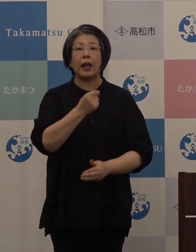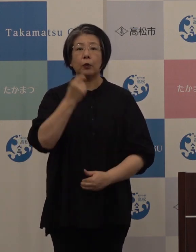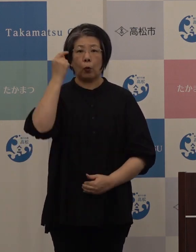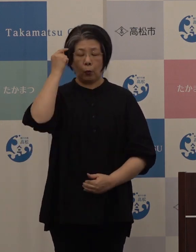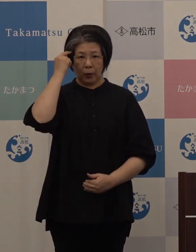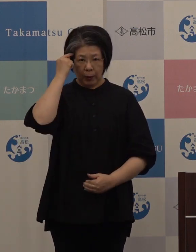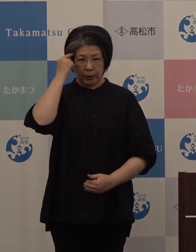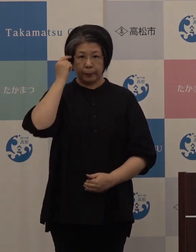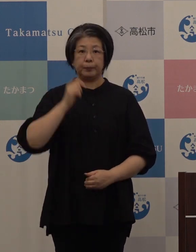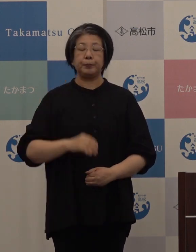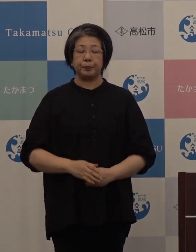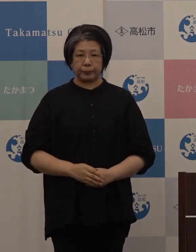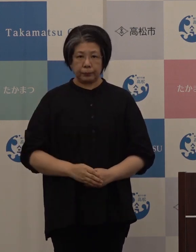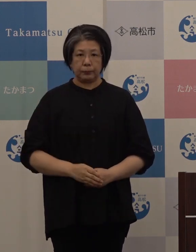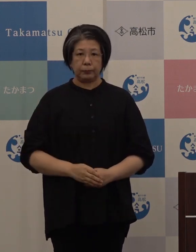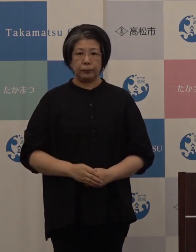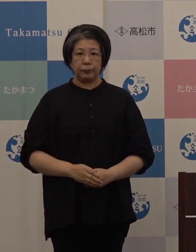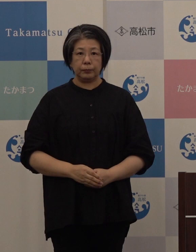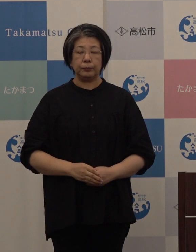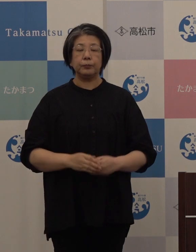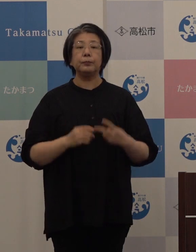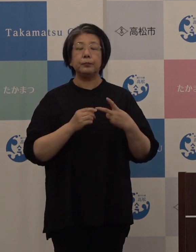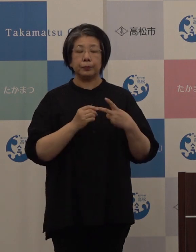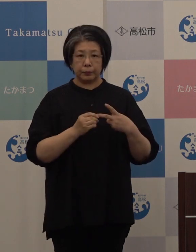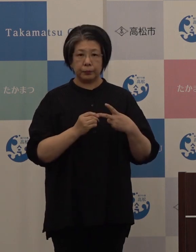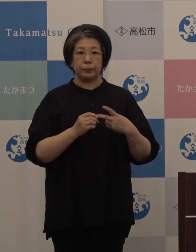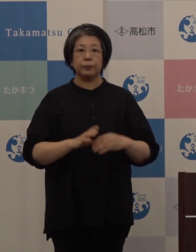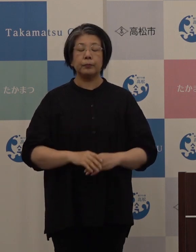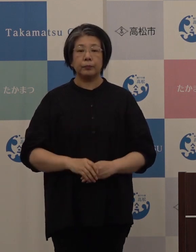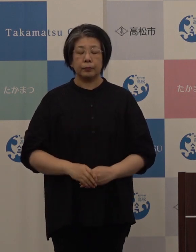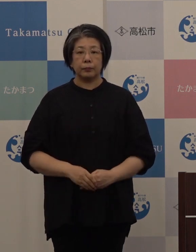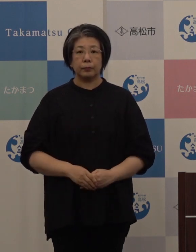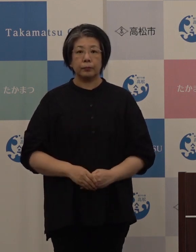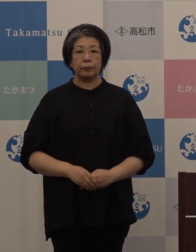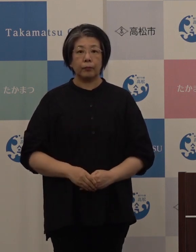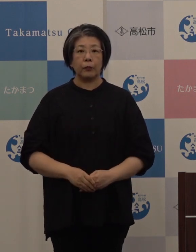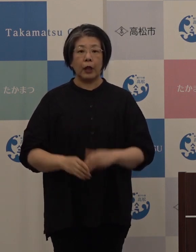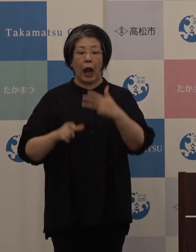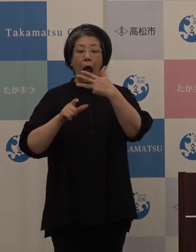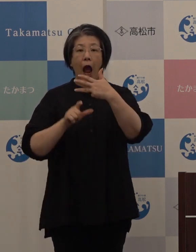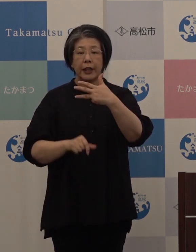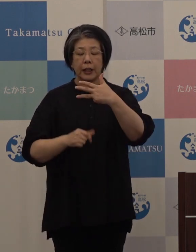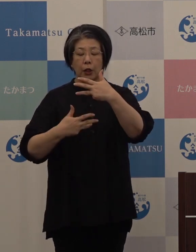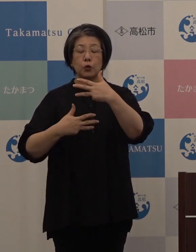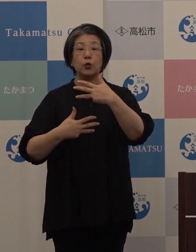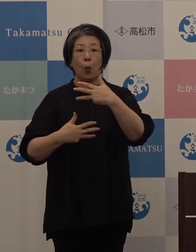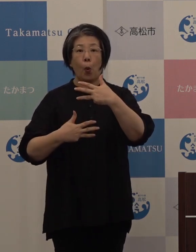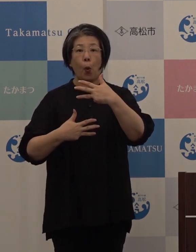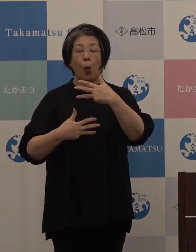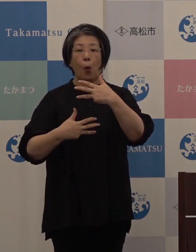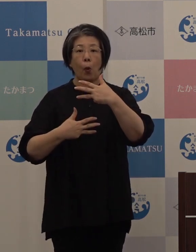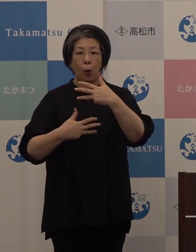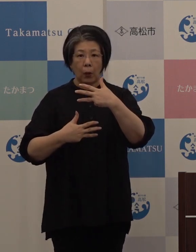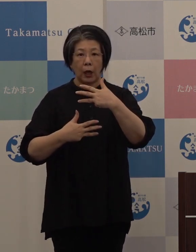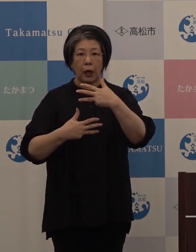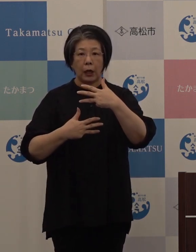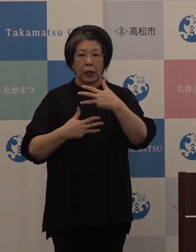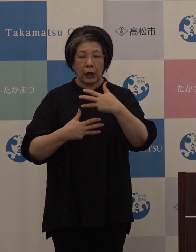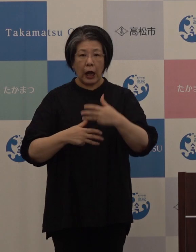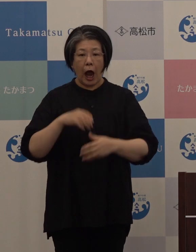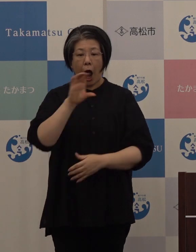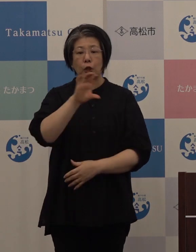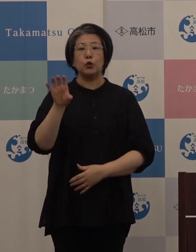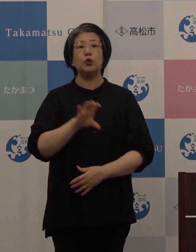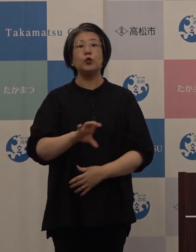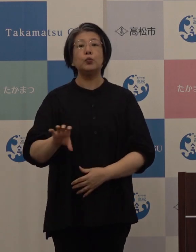。それから2点目でございますが、去る8月8日にビデオ会議システム Zoom を手